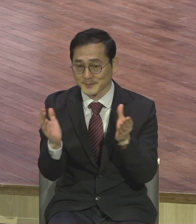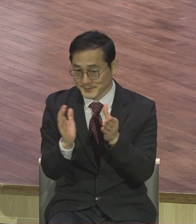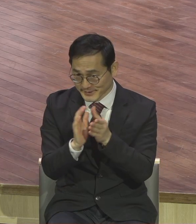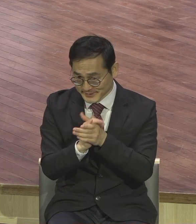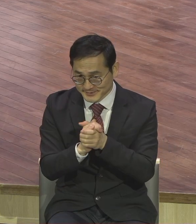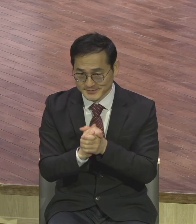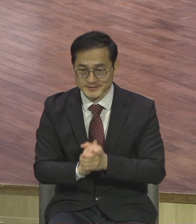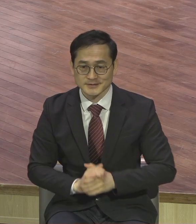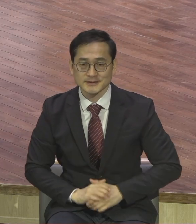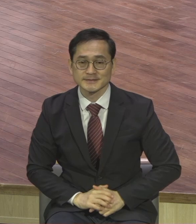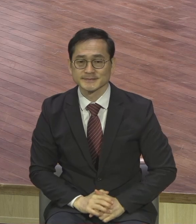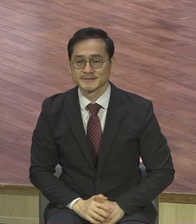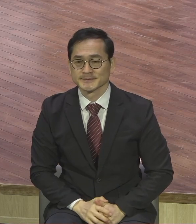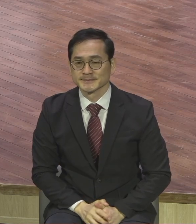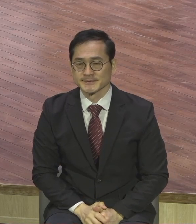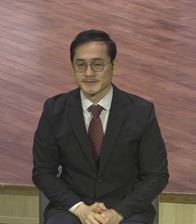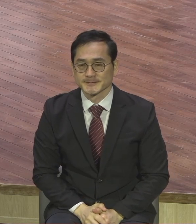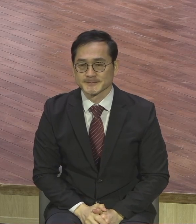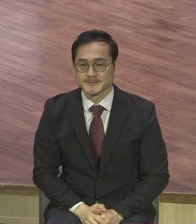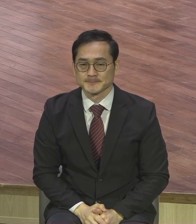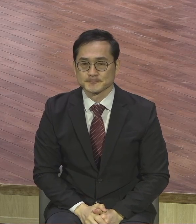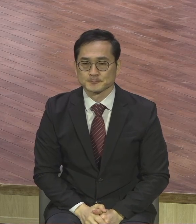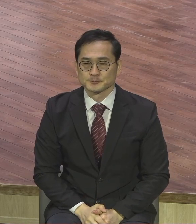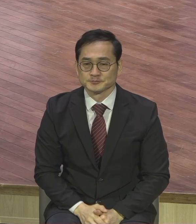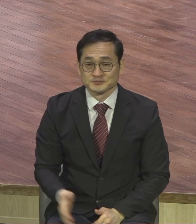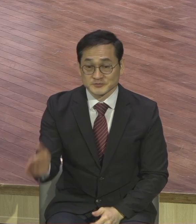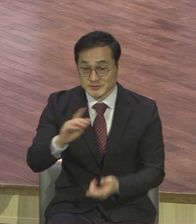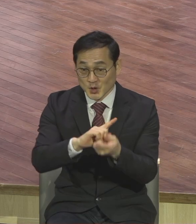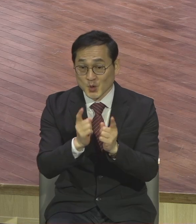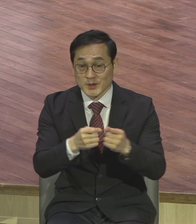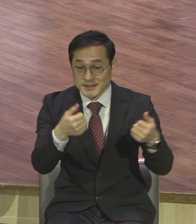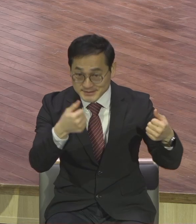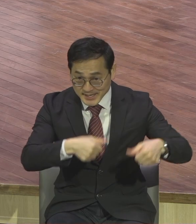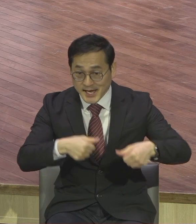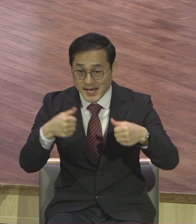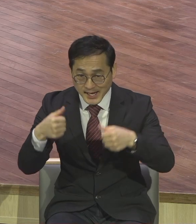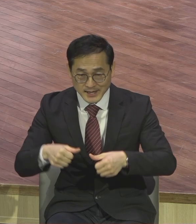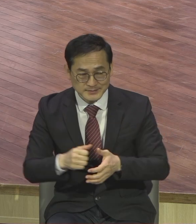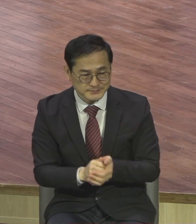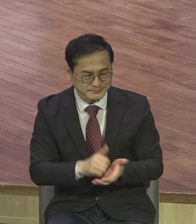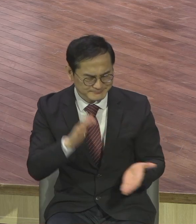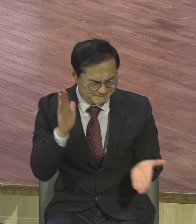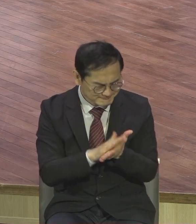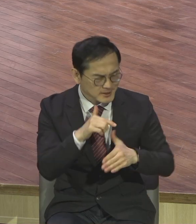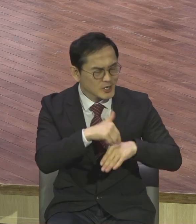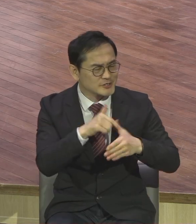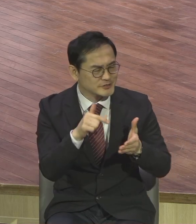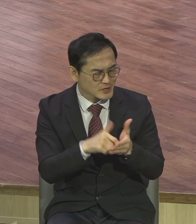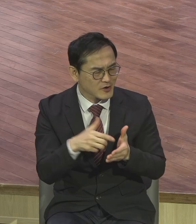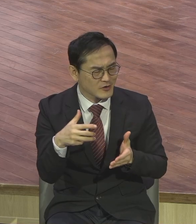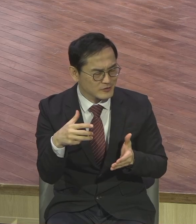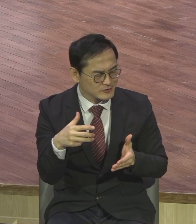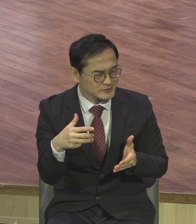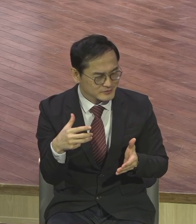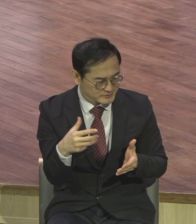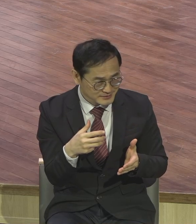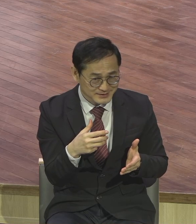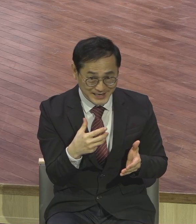아멘. 우리 예배 성도들 또 온라인 예배들 성도들 같이 서로 인사합시다. 열정을 가진 신앙이